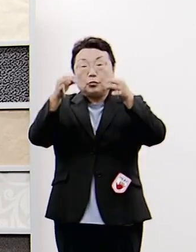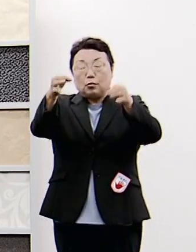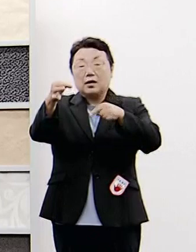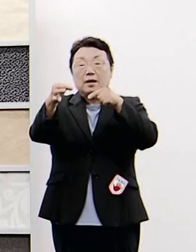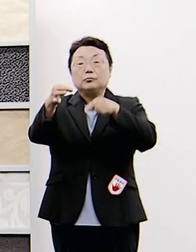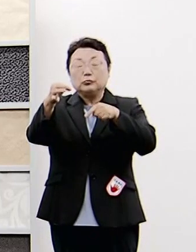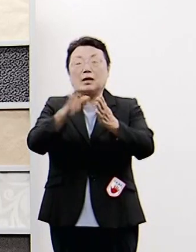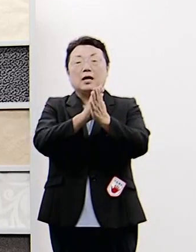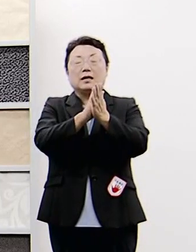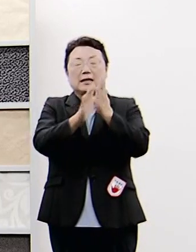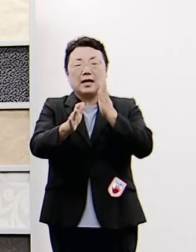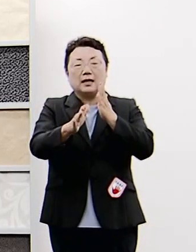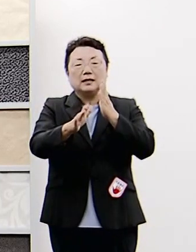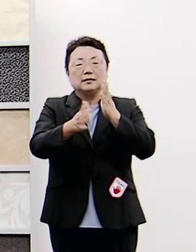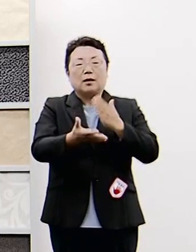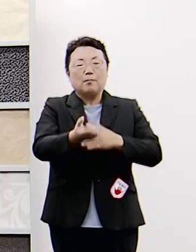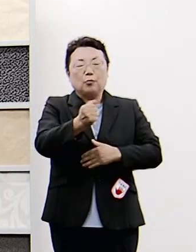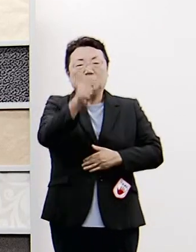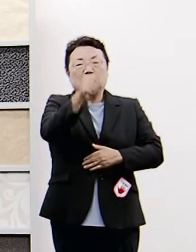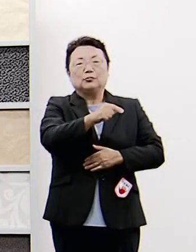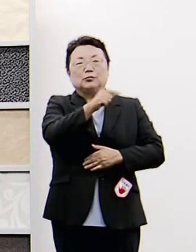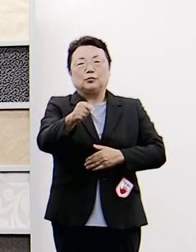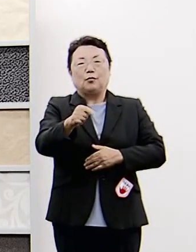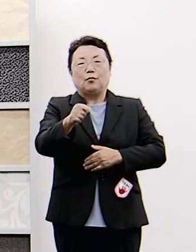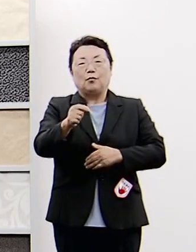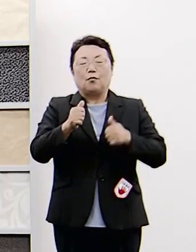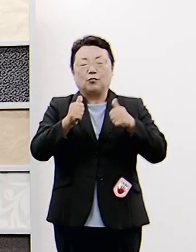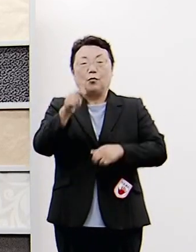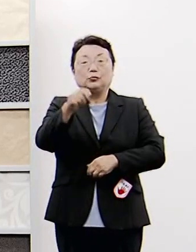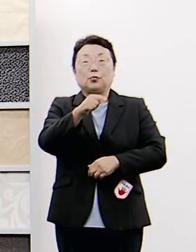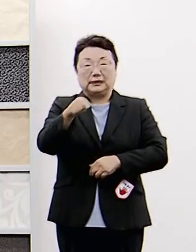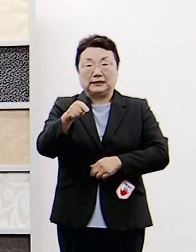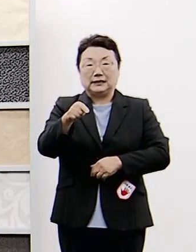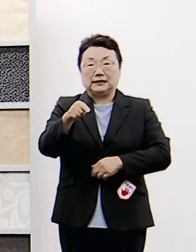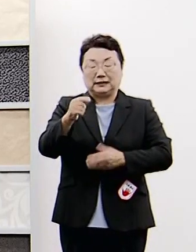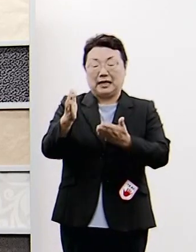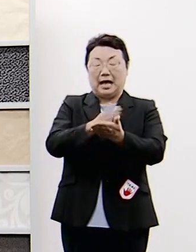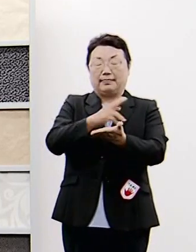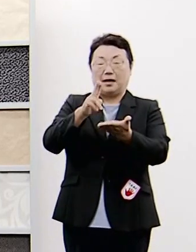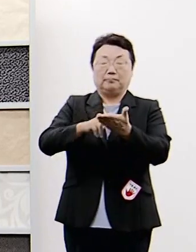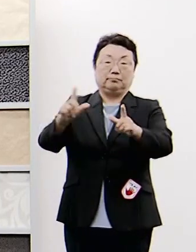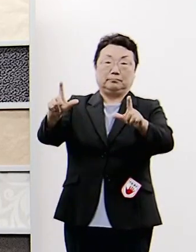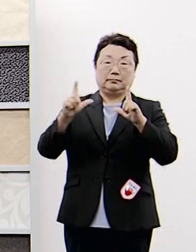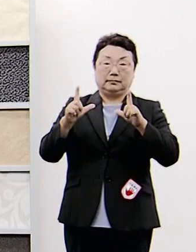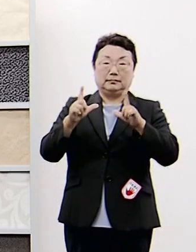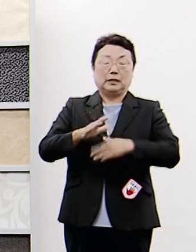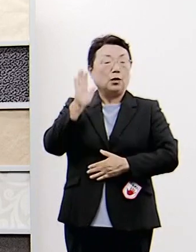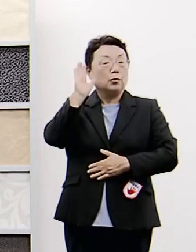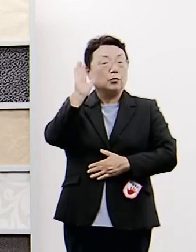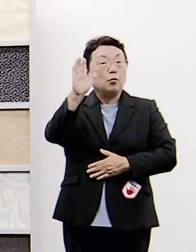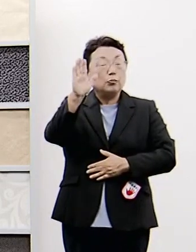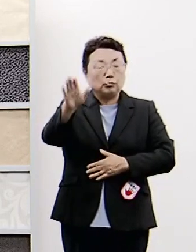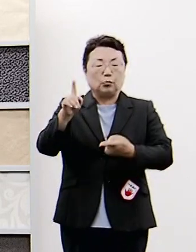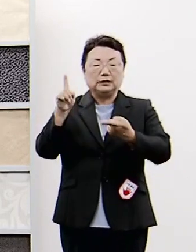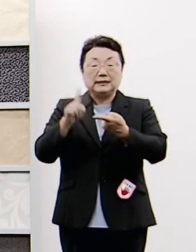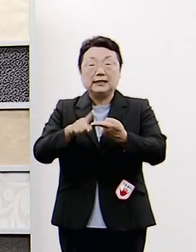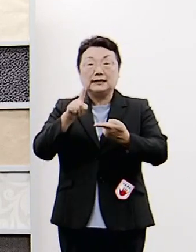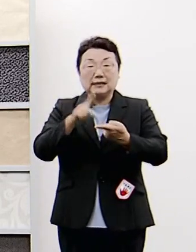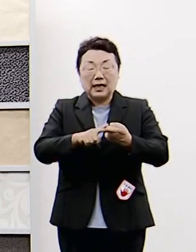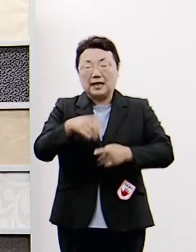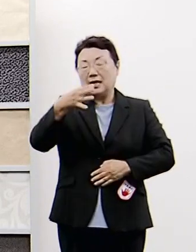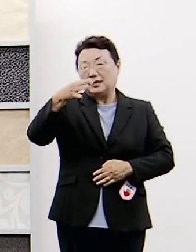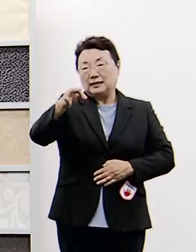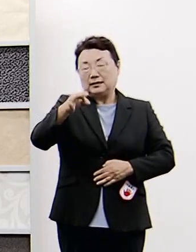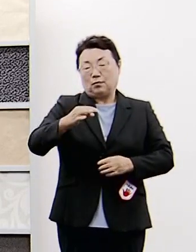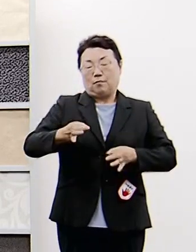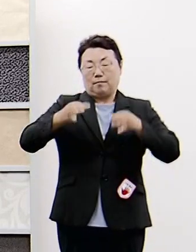本県各不動産の所有者である構想人に帰属すべきものと判事されたことによりまして今後の適正な賃料改定へ